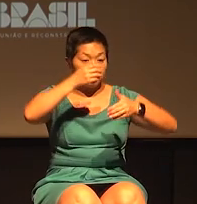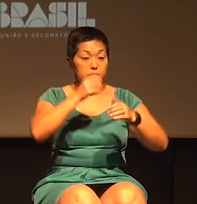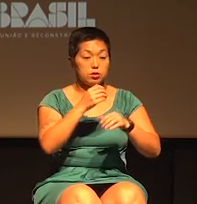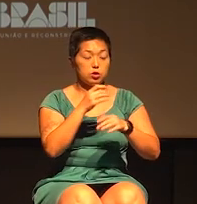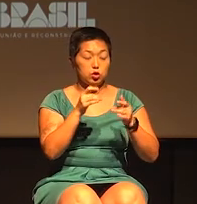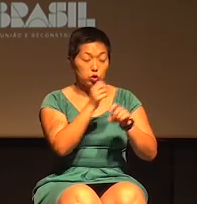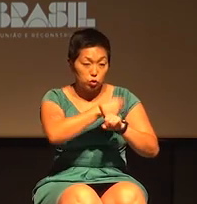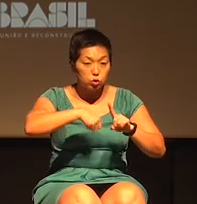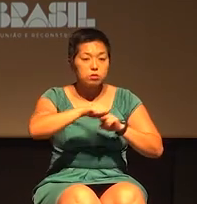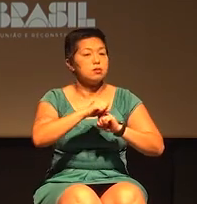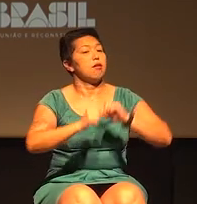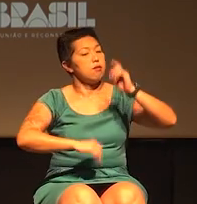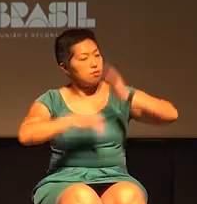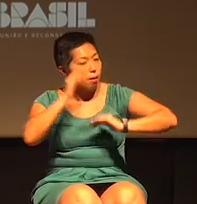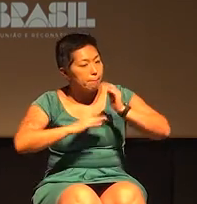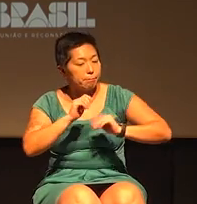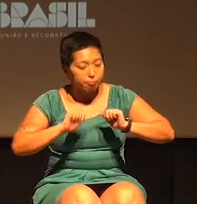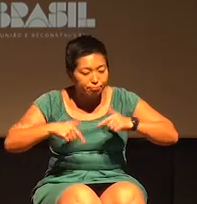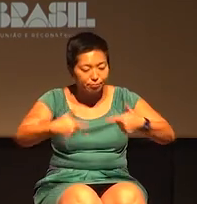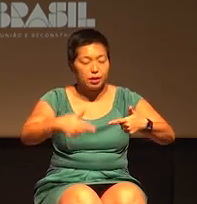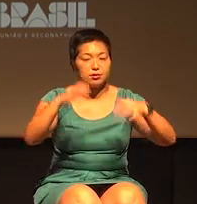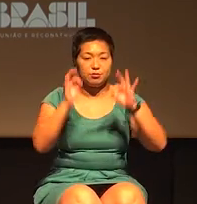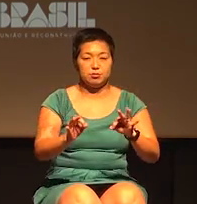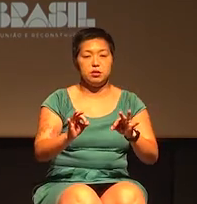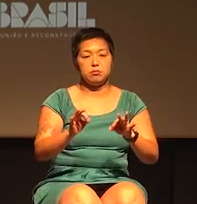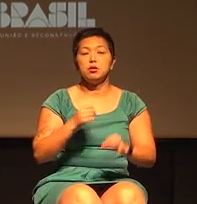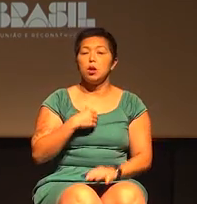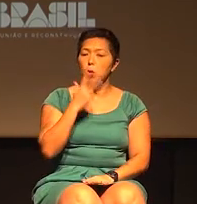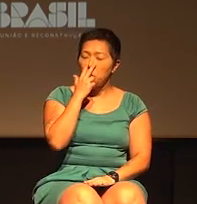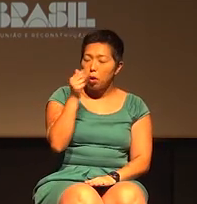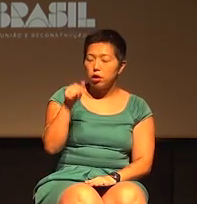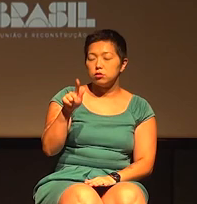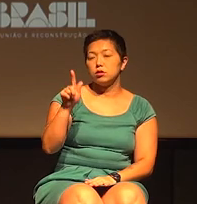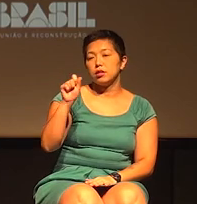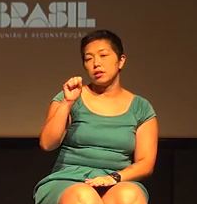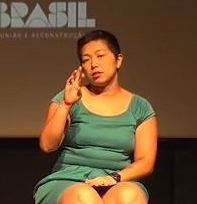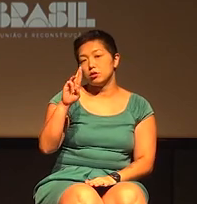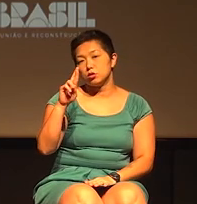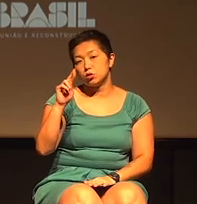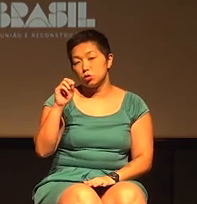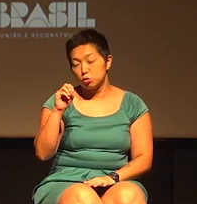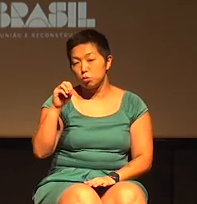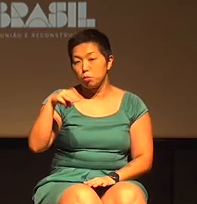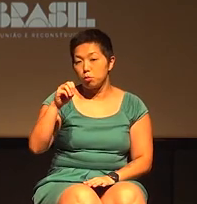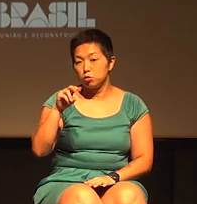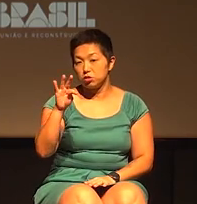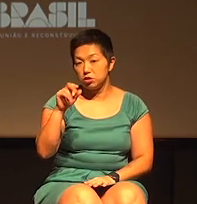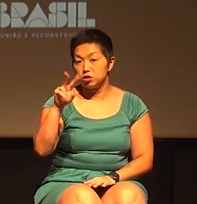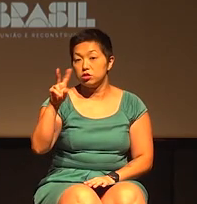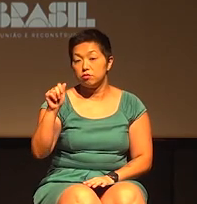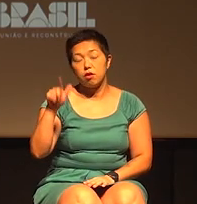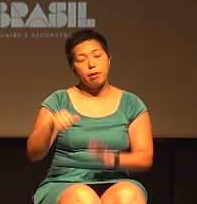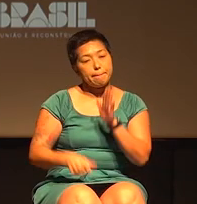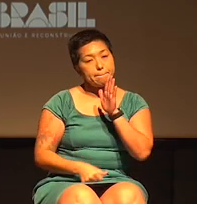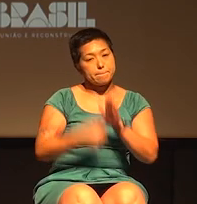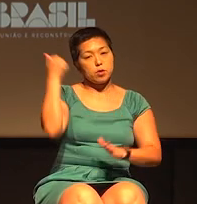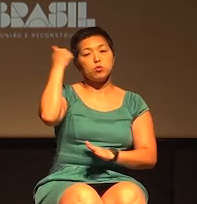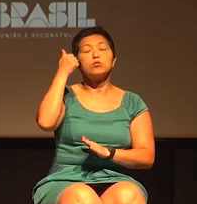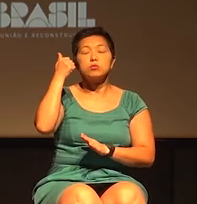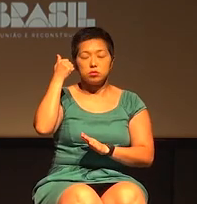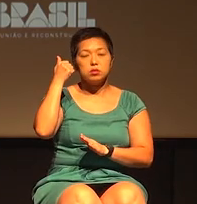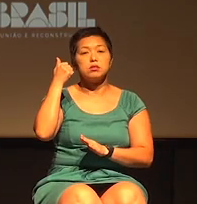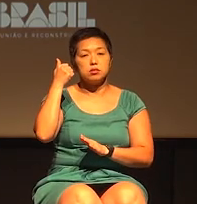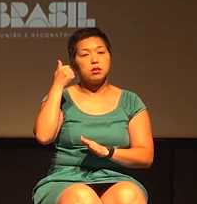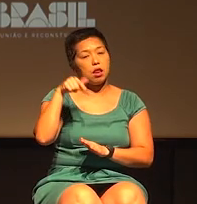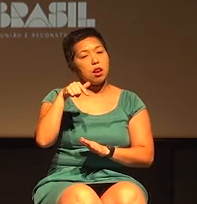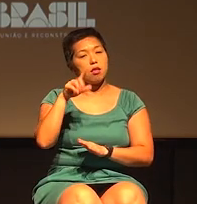a gente vai tá seguindo acho que a gastronomia ela é uma a gastromotiva ela é uma das pioneiras n o d ele é muito ele